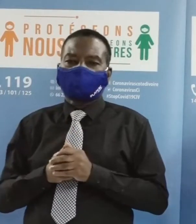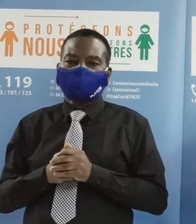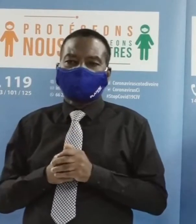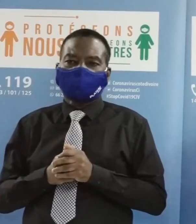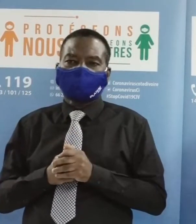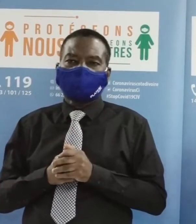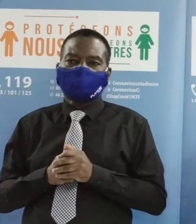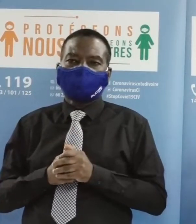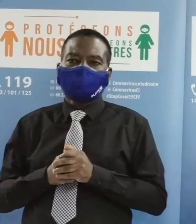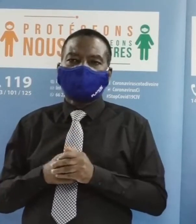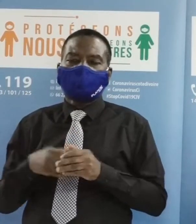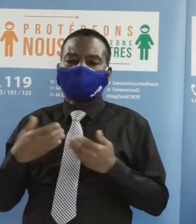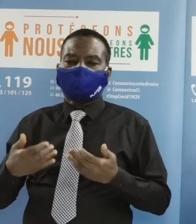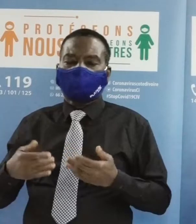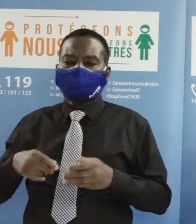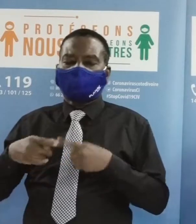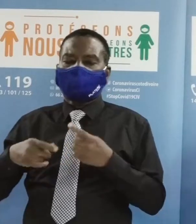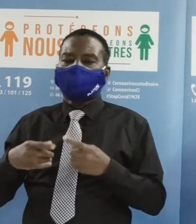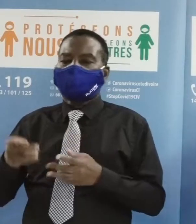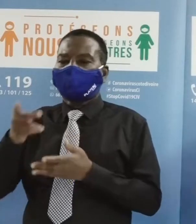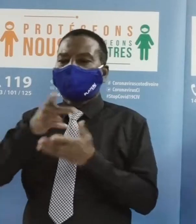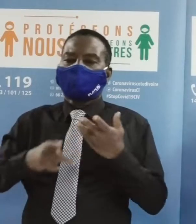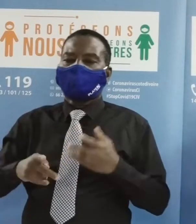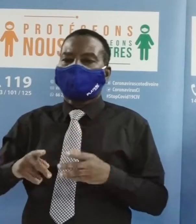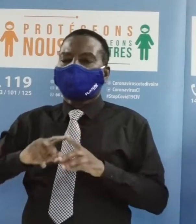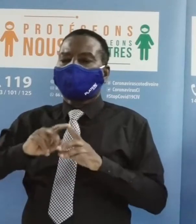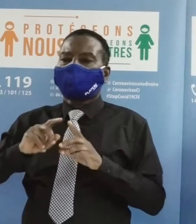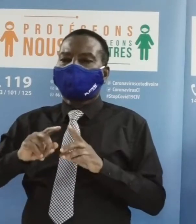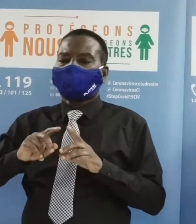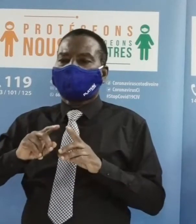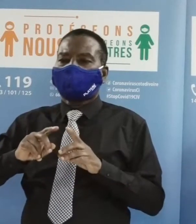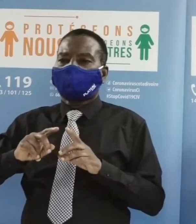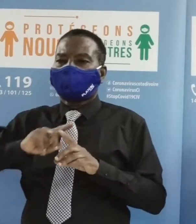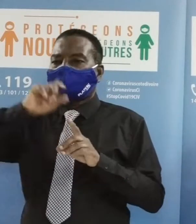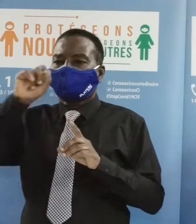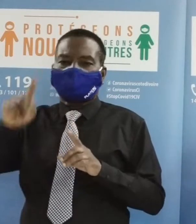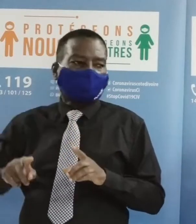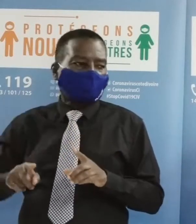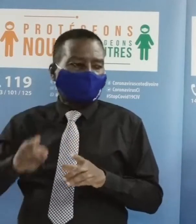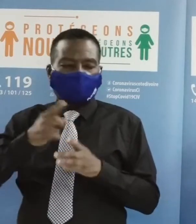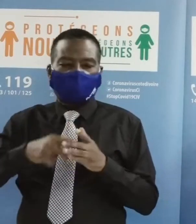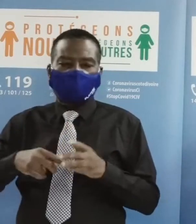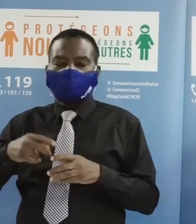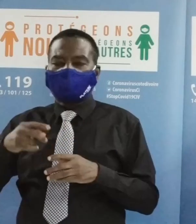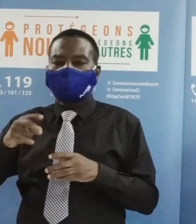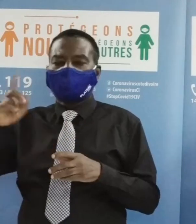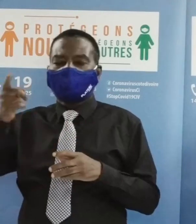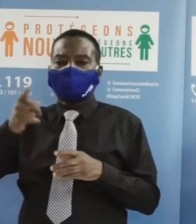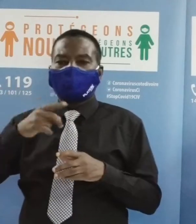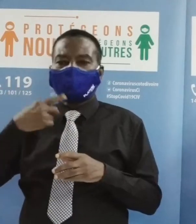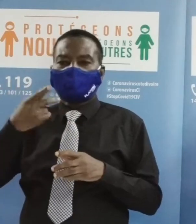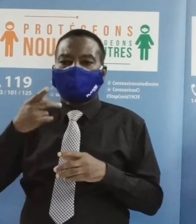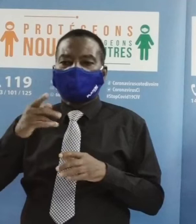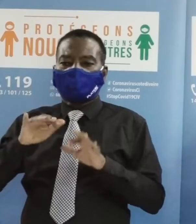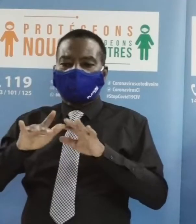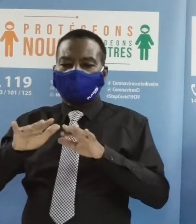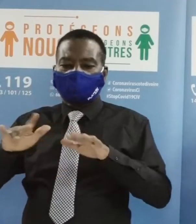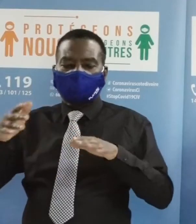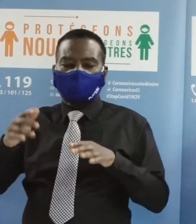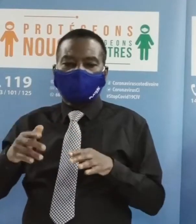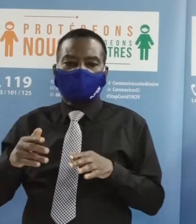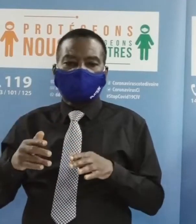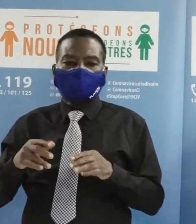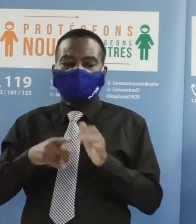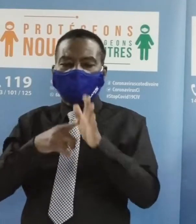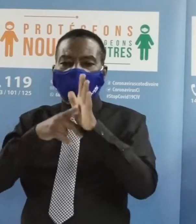voilà nous passons maintenant à la phase de questions-réponses quelques premières réactions d'internautes ici à